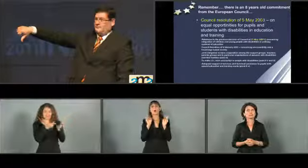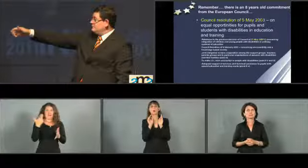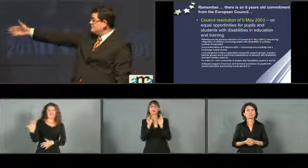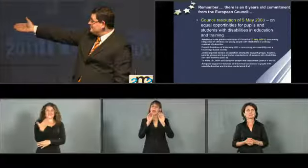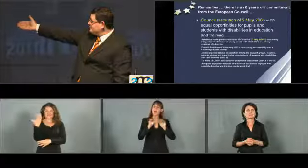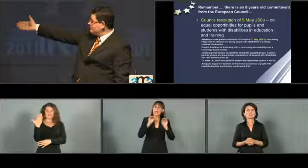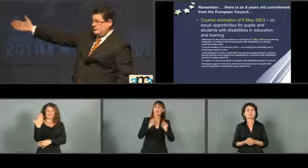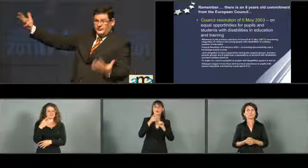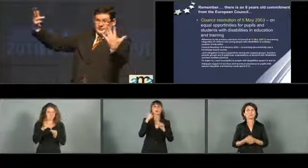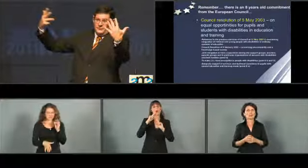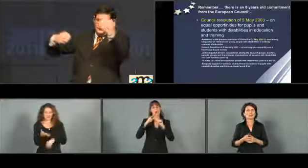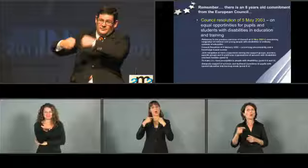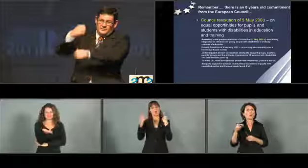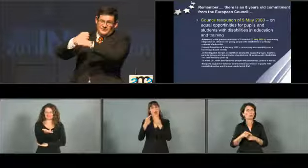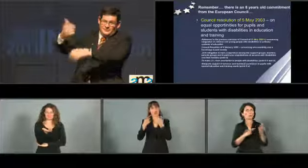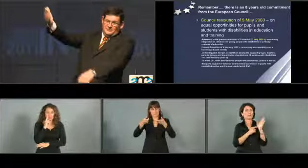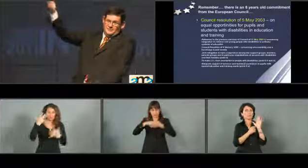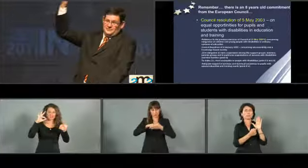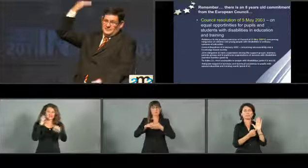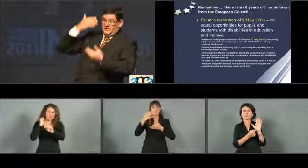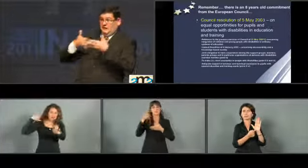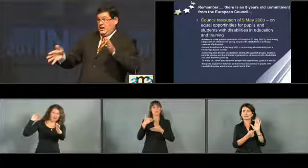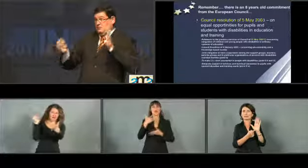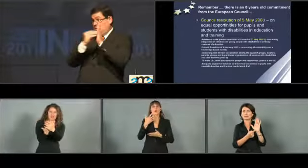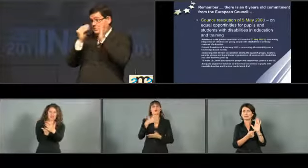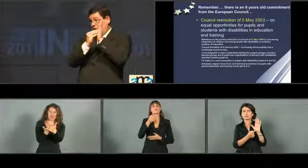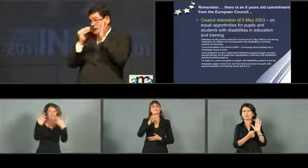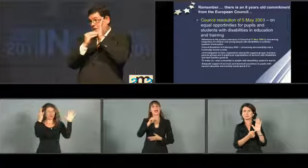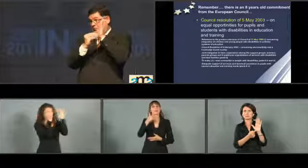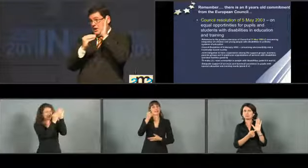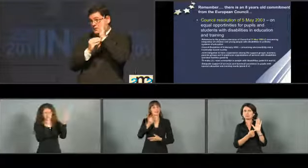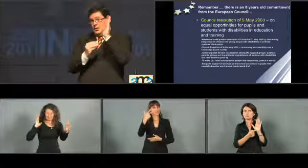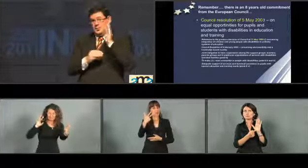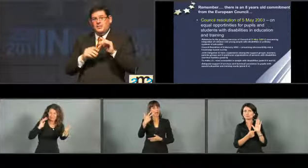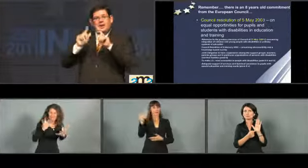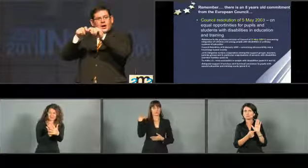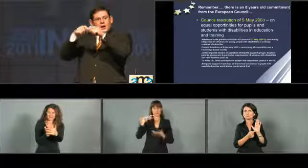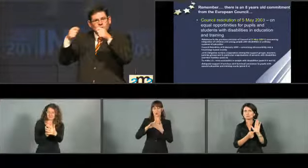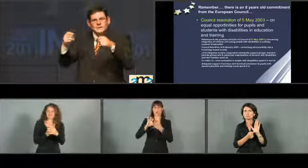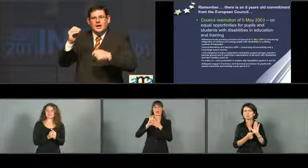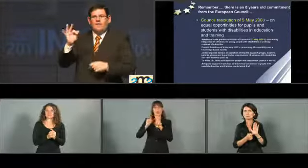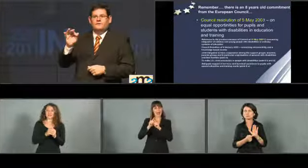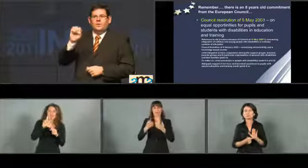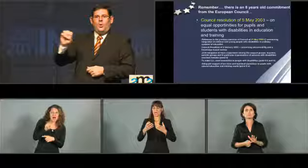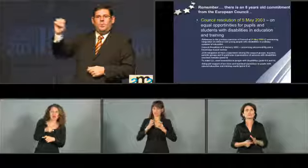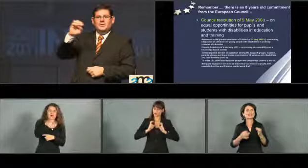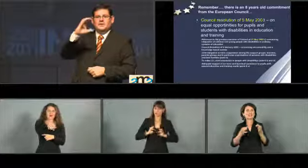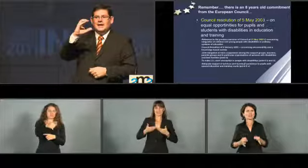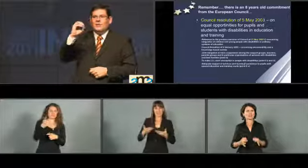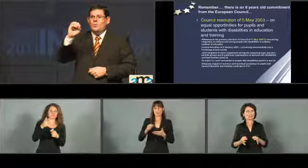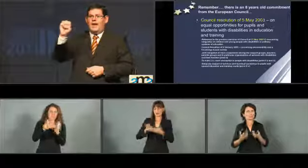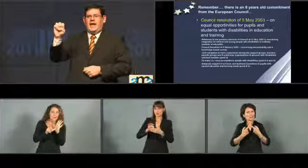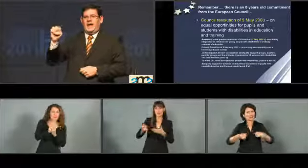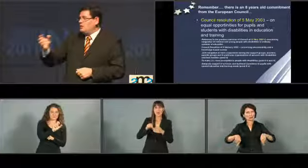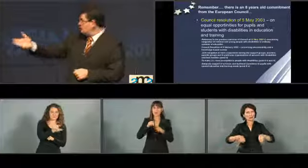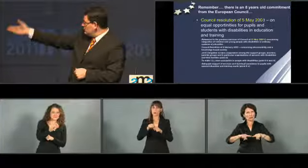2003. Et vous voyez que c'est très évolué. Il y a beaucoup de choses qui sont dites, des belles paroles depuis toutes ces années, mais